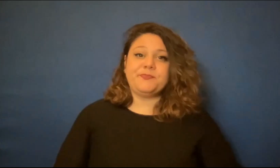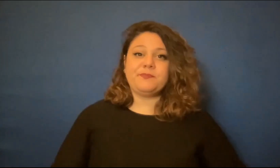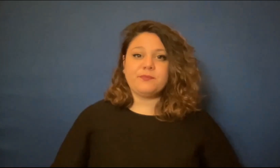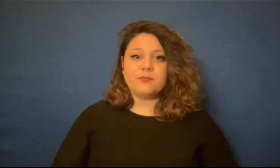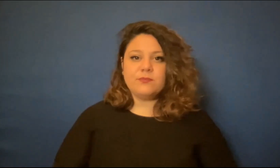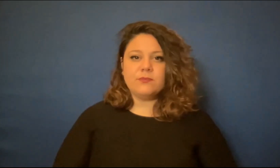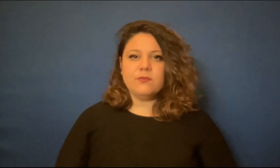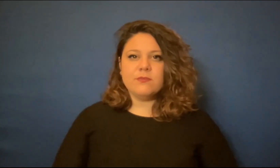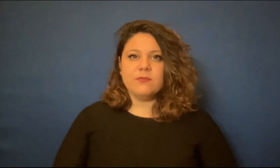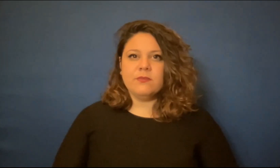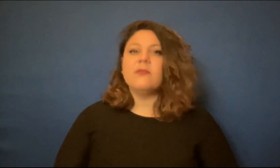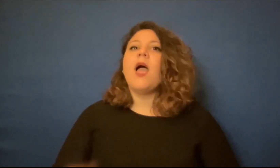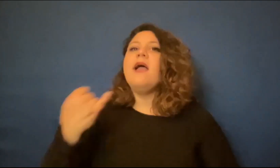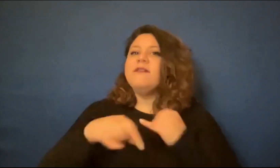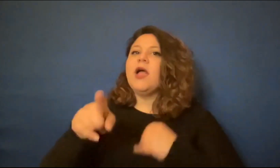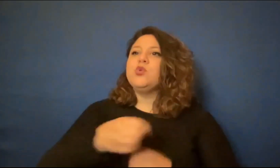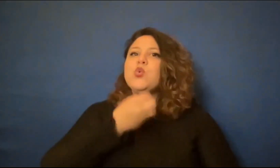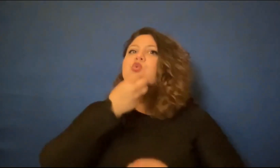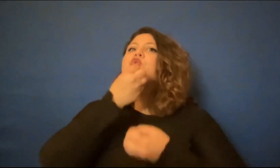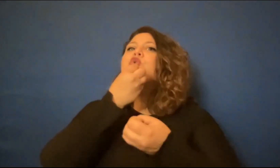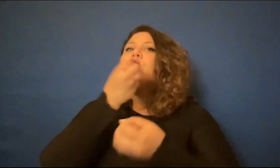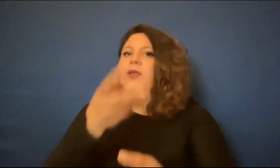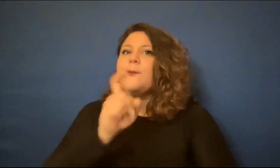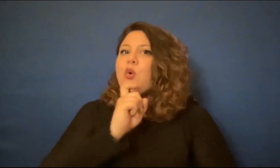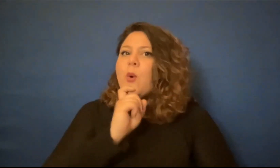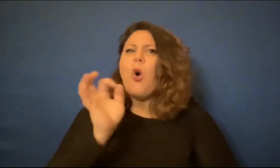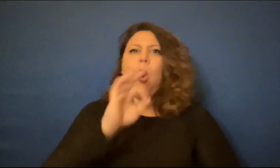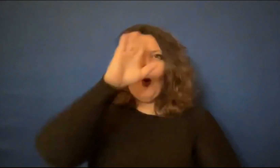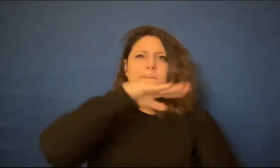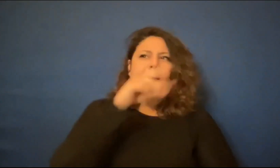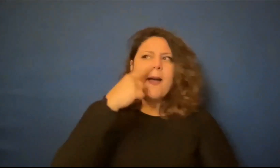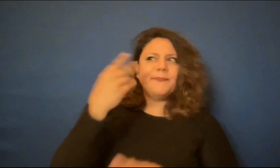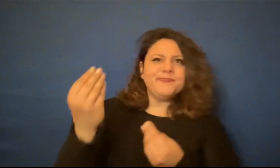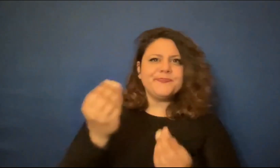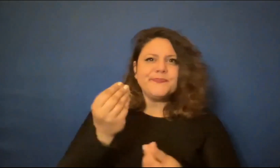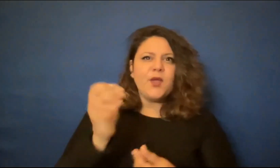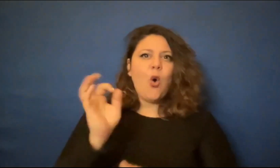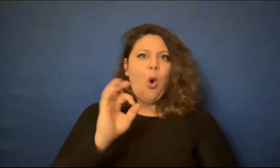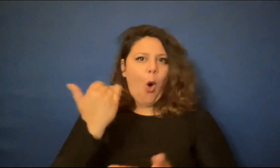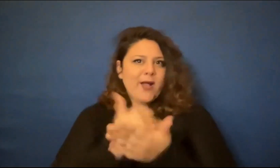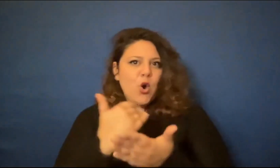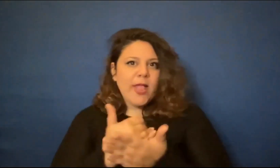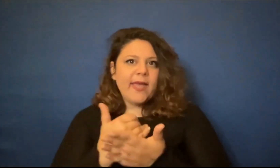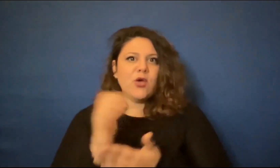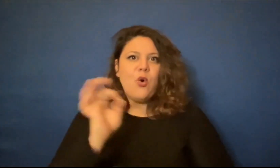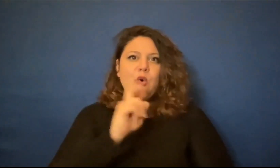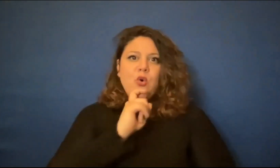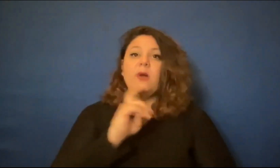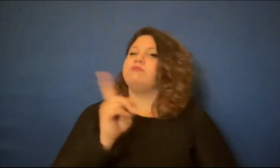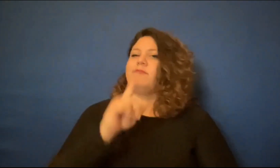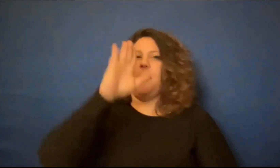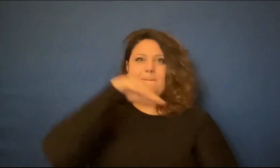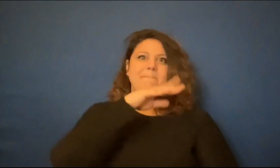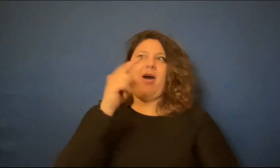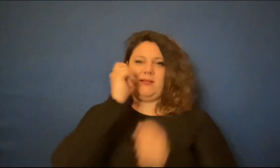¿Y cuándo decidiste contarlo? ¿O te lo notaron tu padre o tu madre? ¿O en el colegio? No lo notaron ellos porque